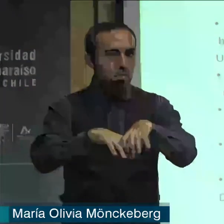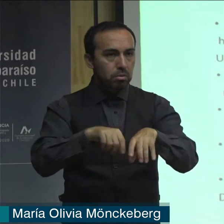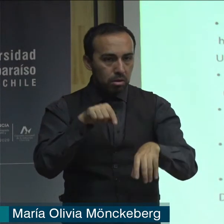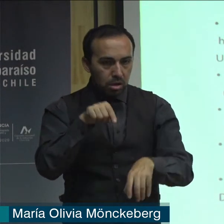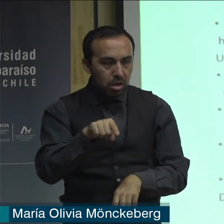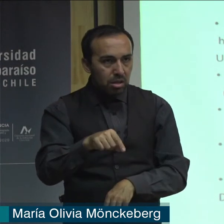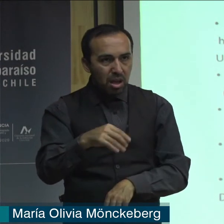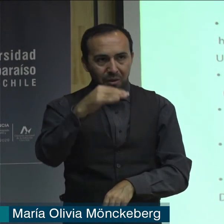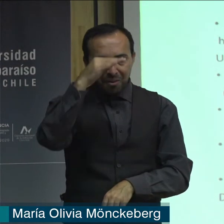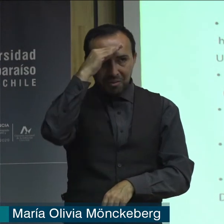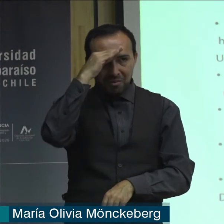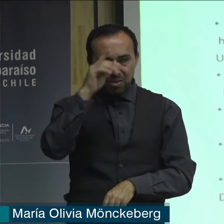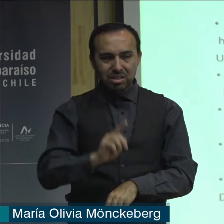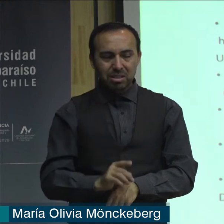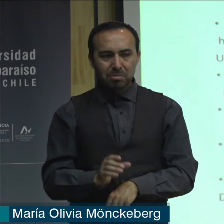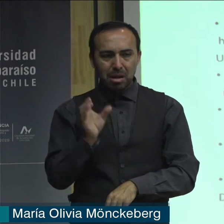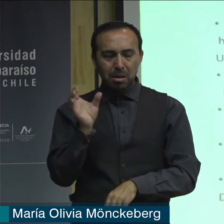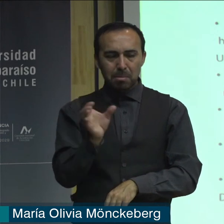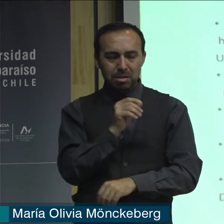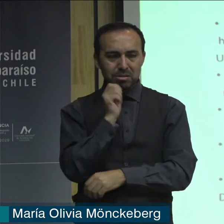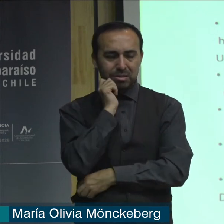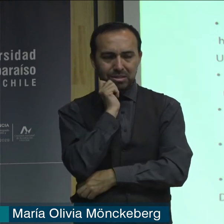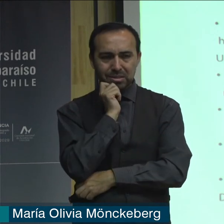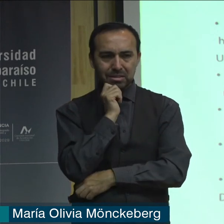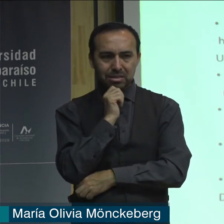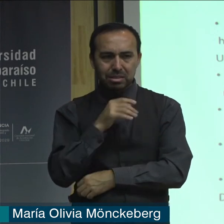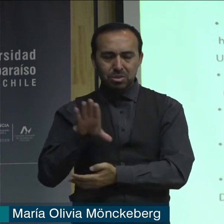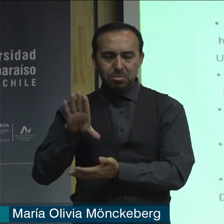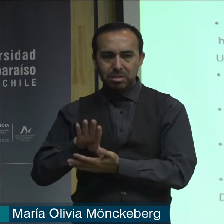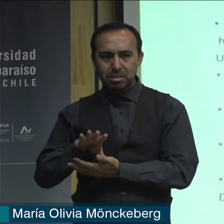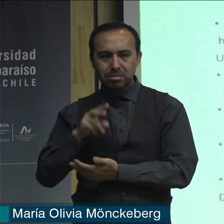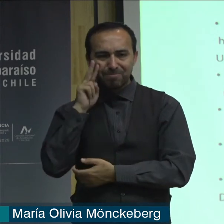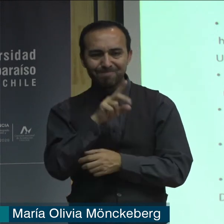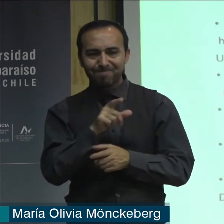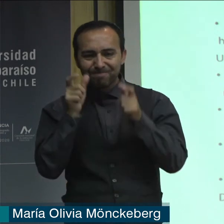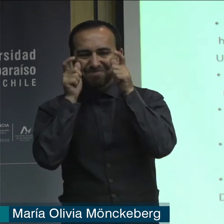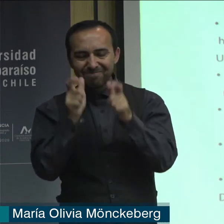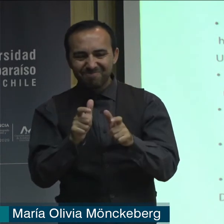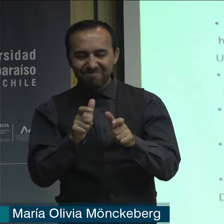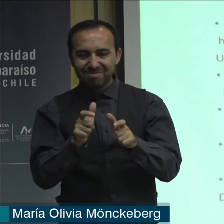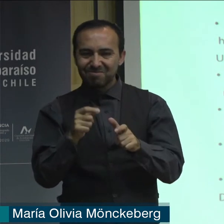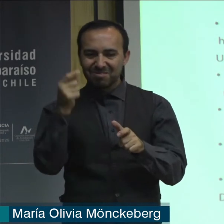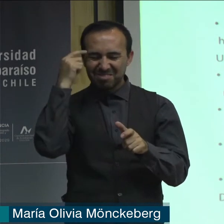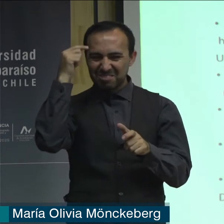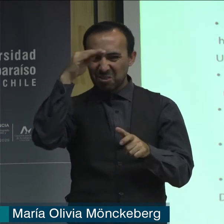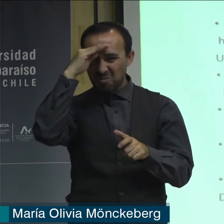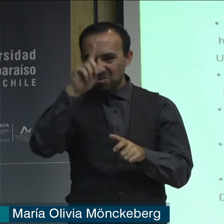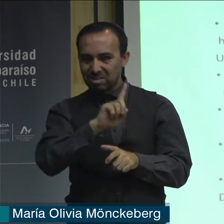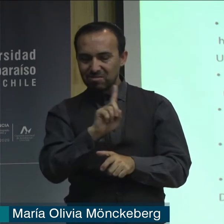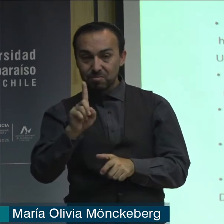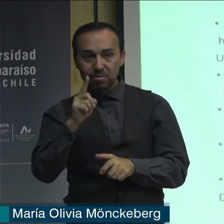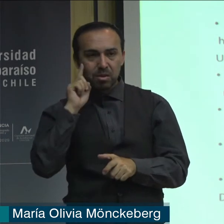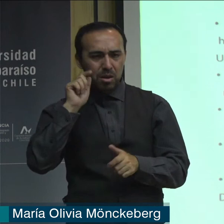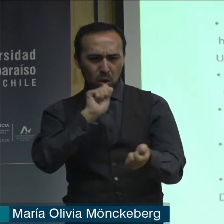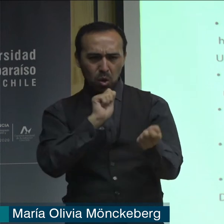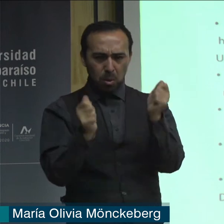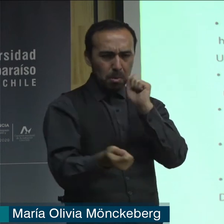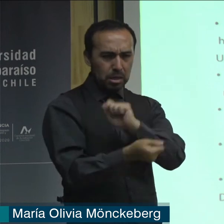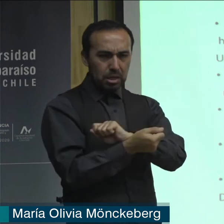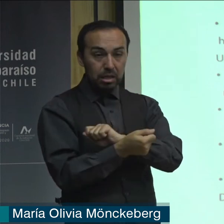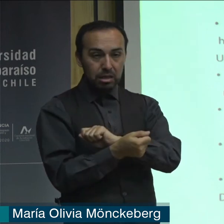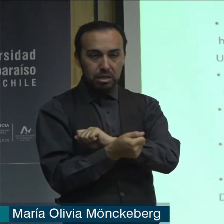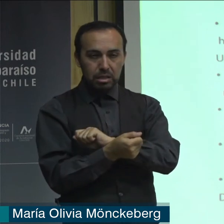de confianza para los Chicago entonces tenían que reconvertirla tenían que generar escuela de pensamiento